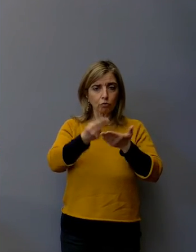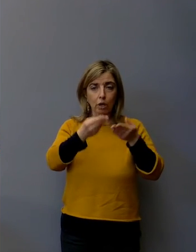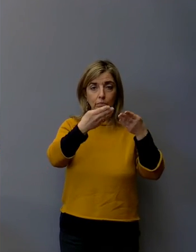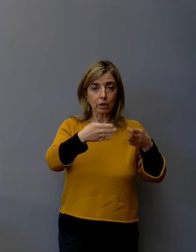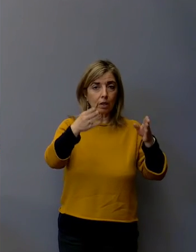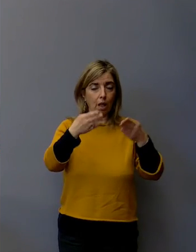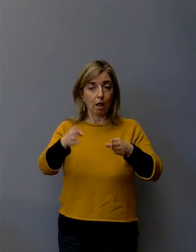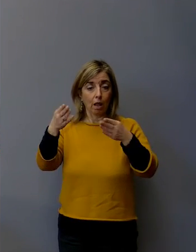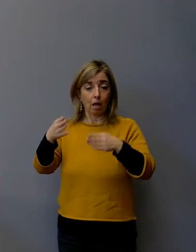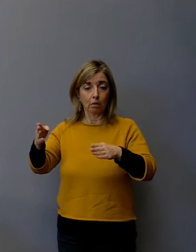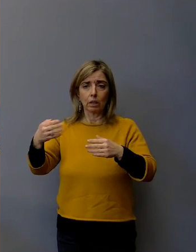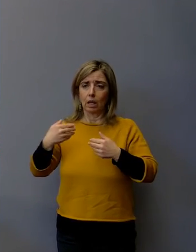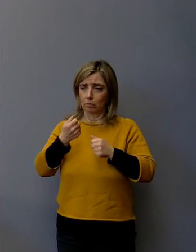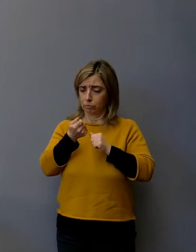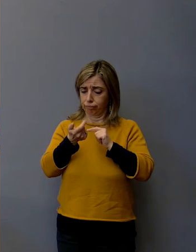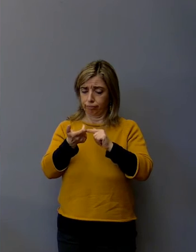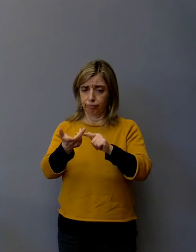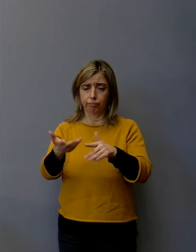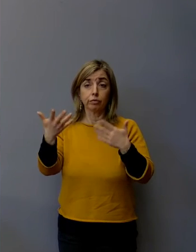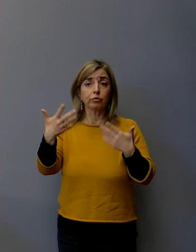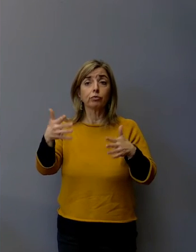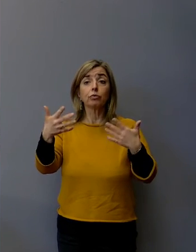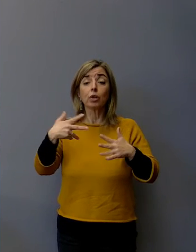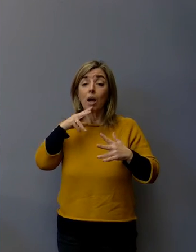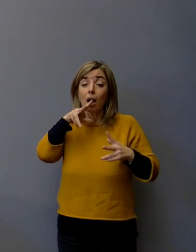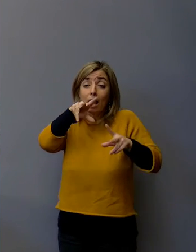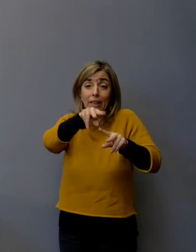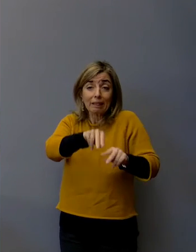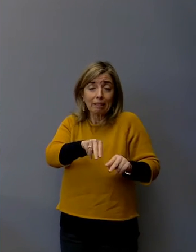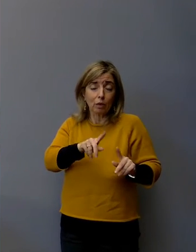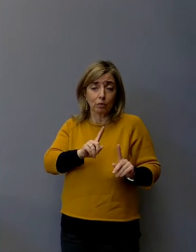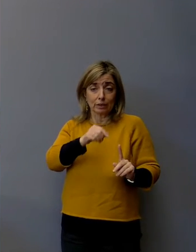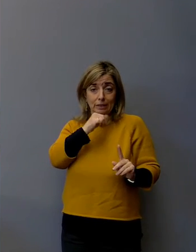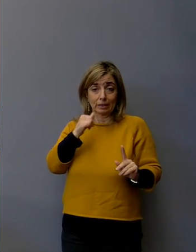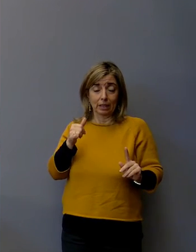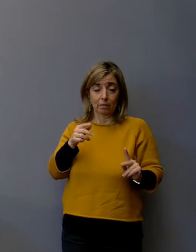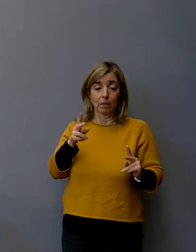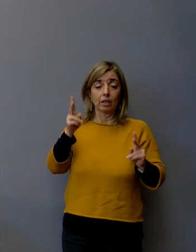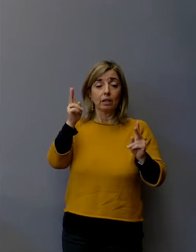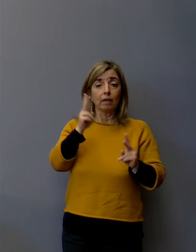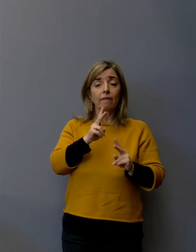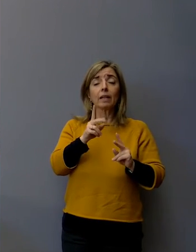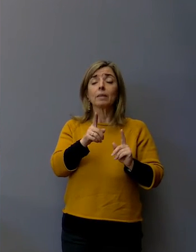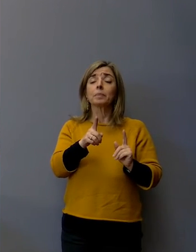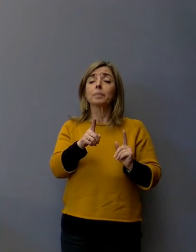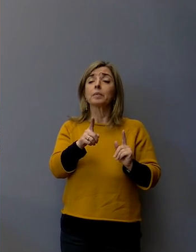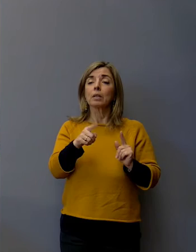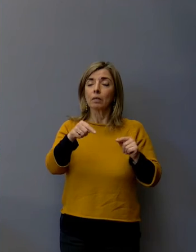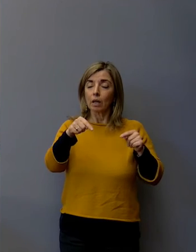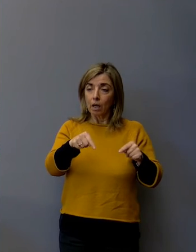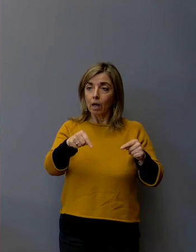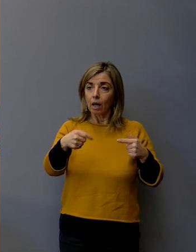non sto a elencare le di nuovo ma sono veramente tante forse genova non è aperte non è mai giocate così tante